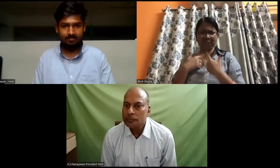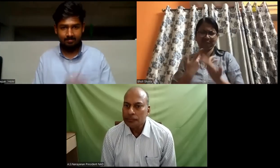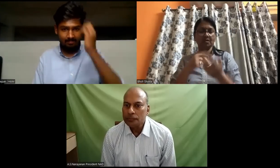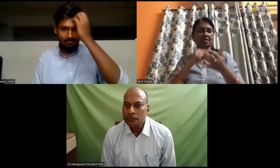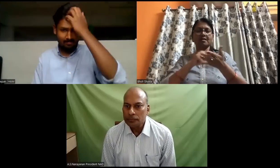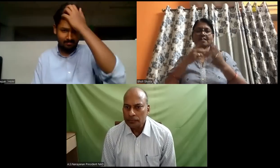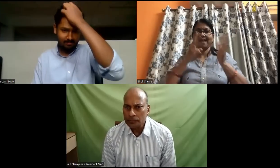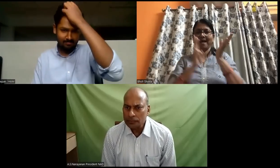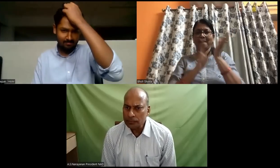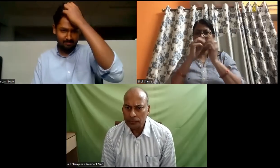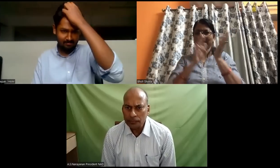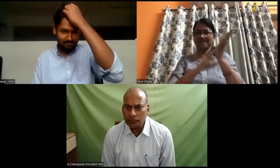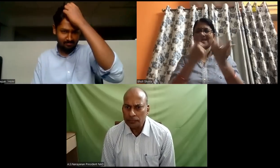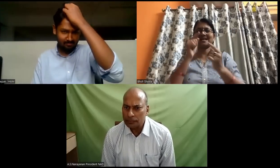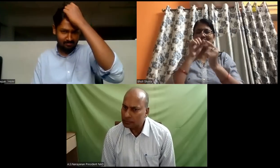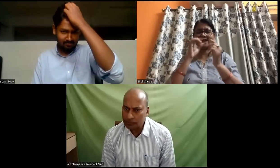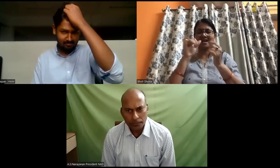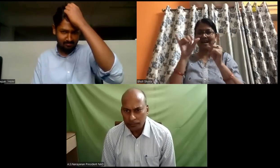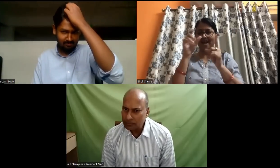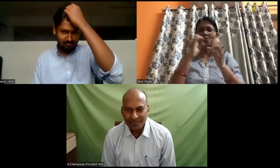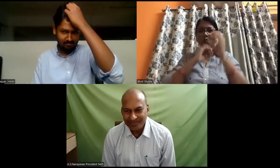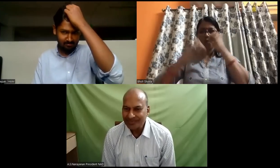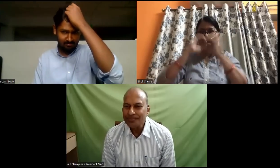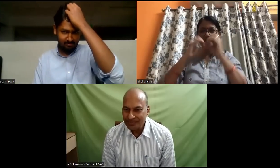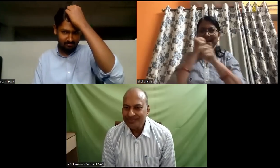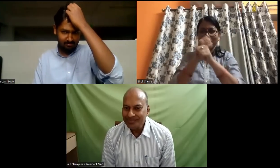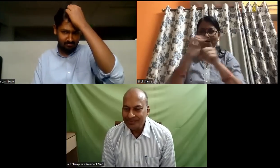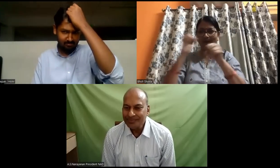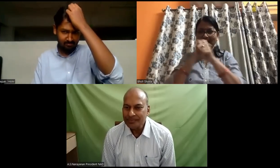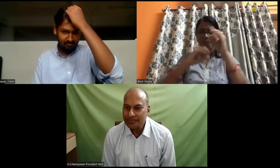उधर से क्या बुला रहे मुझे कह रहे कि मछली आ गई खा लो।